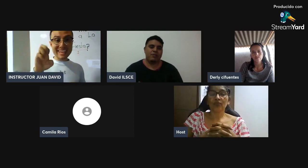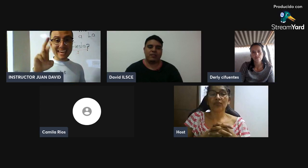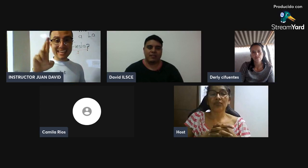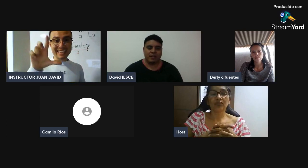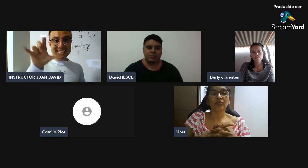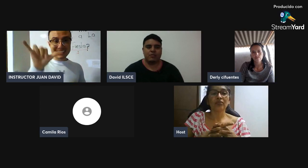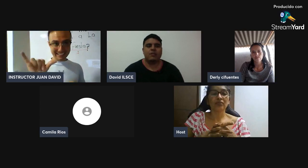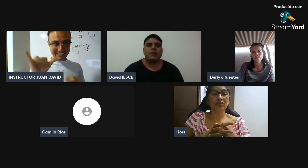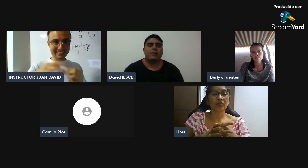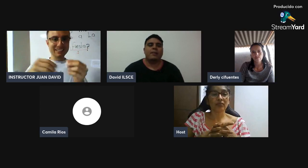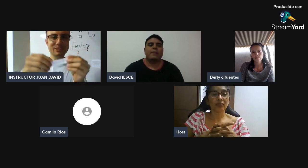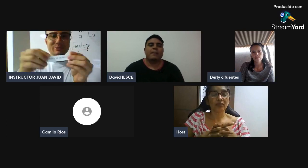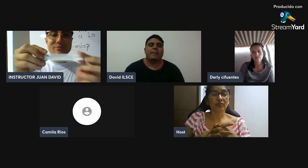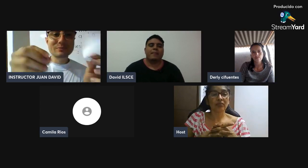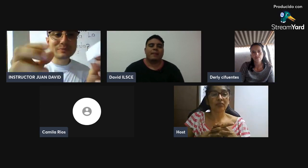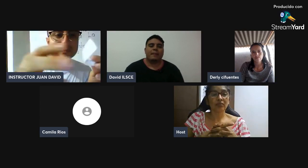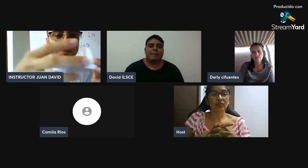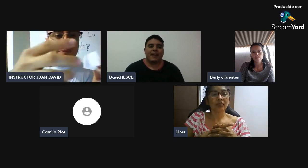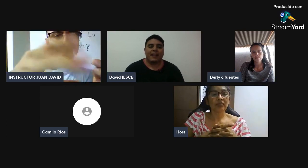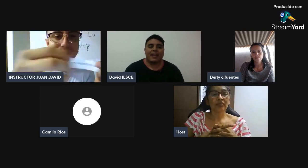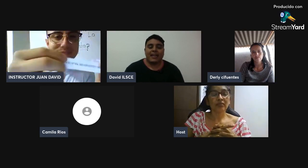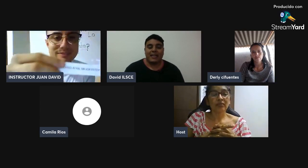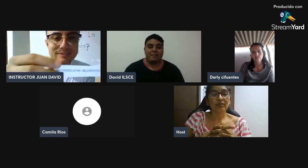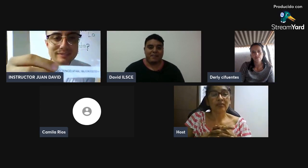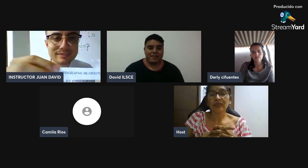que estamos para berlín